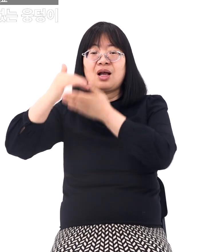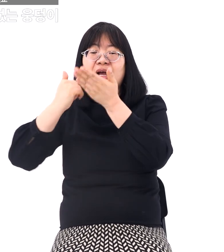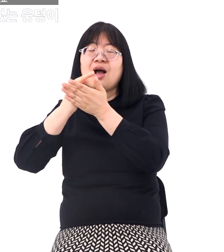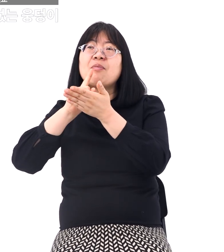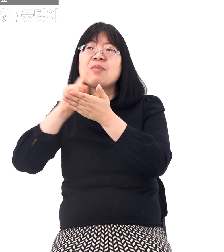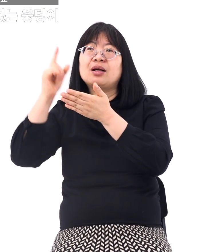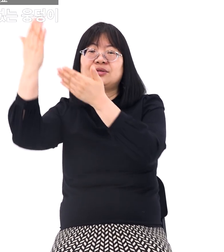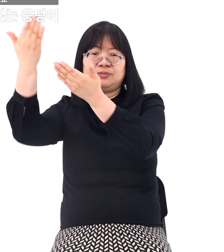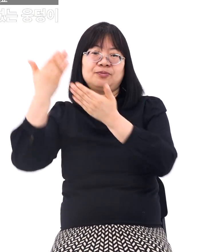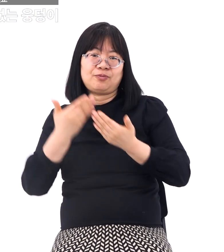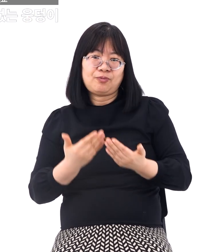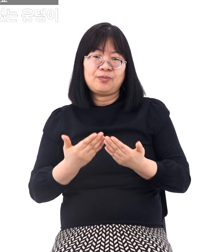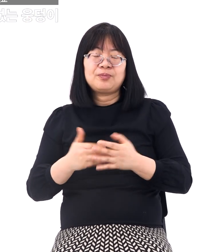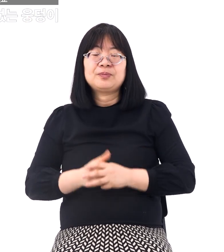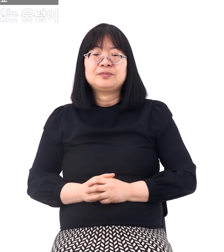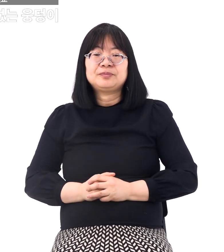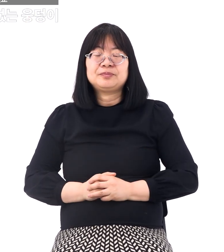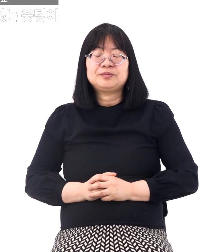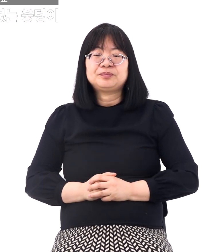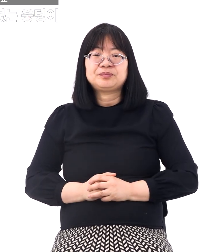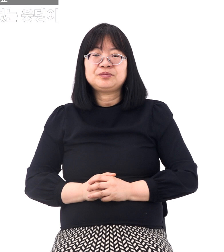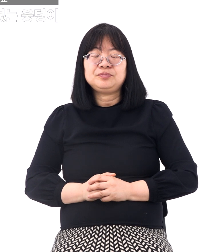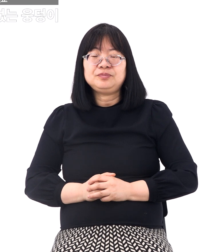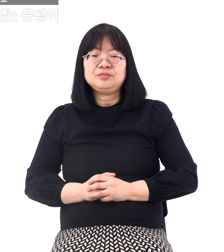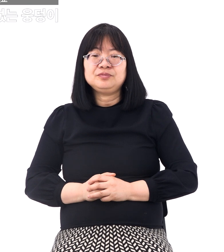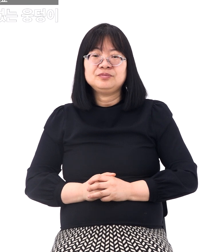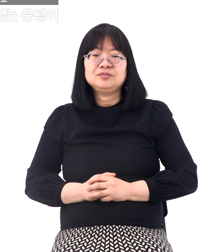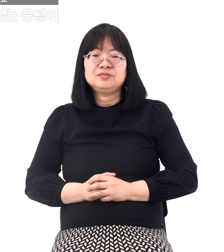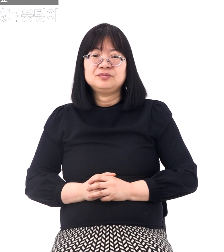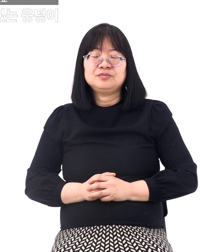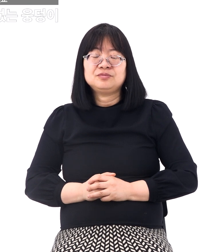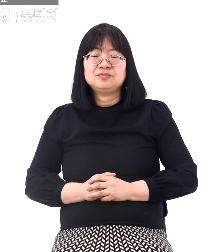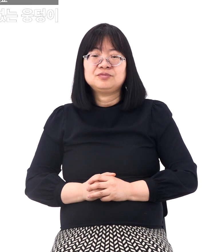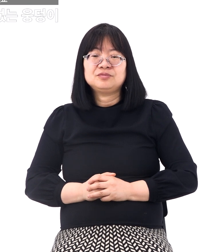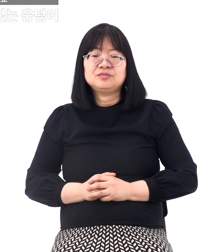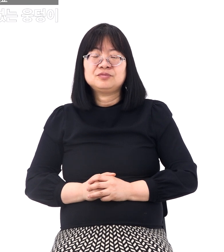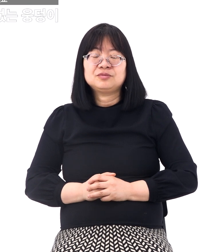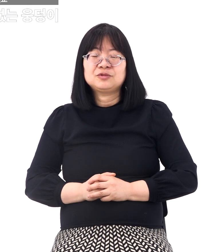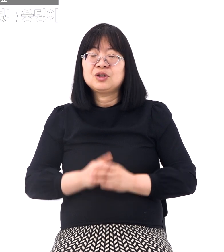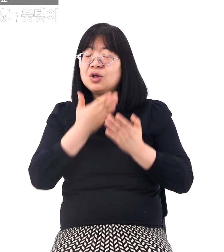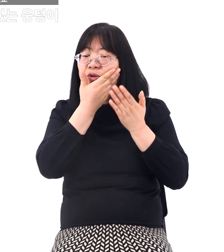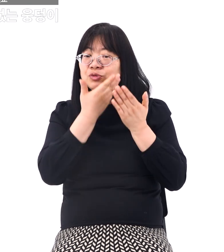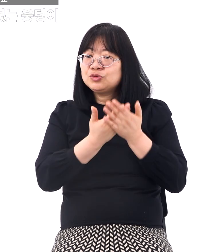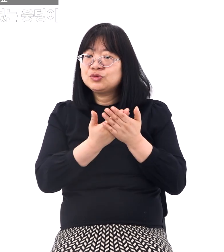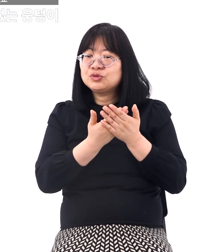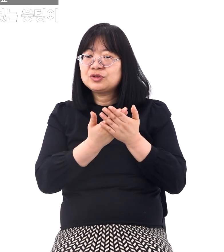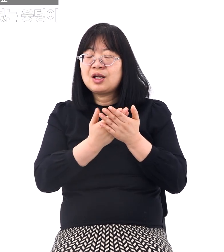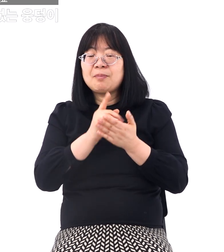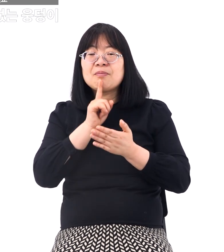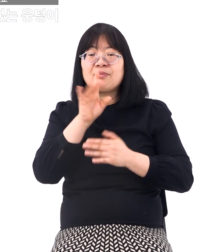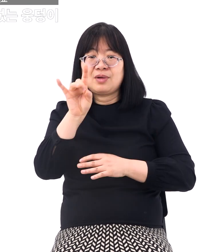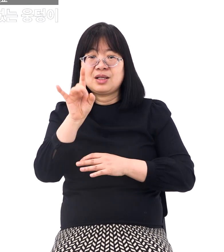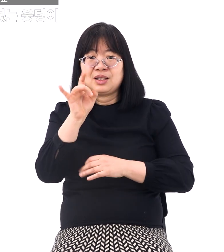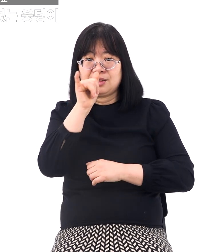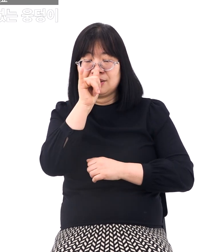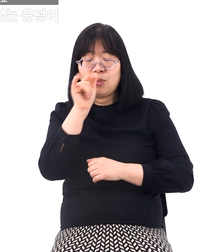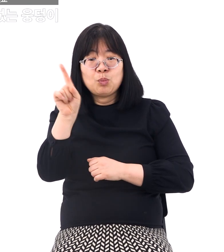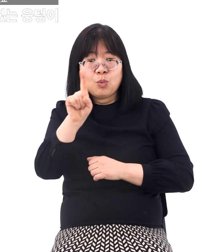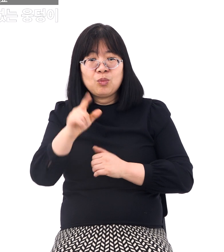말씀이 내려서. 자, 그런데 여기 아주 중요한 얘기가 하나 있어요.